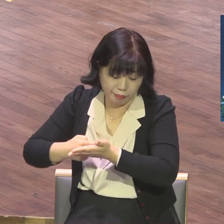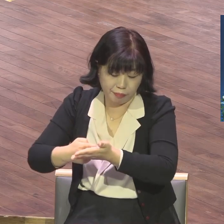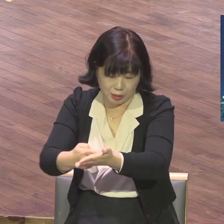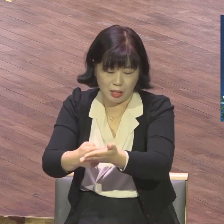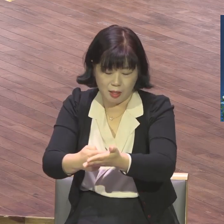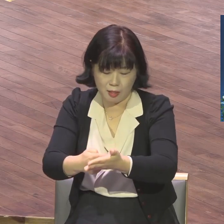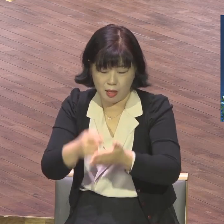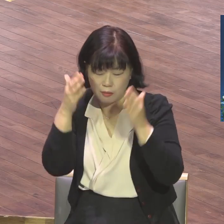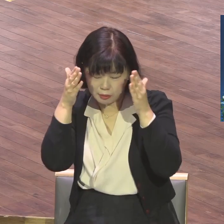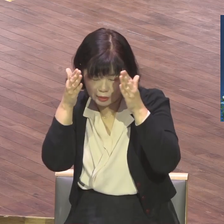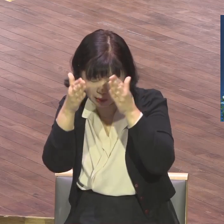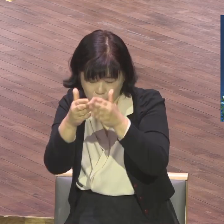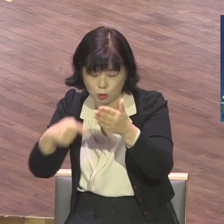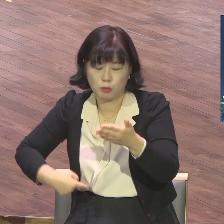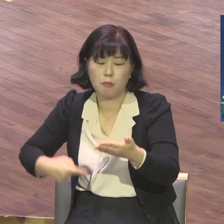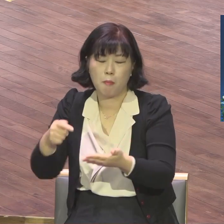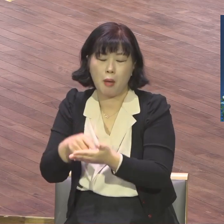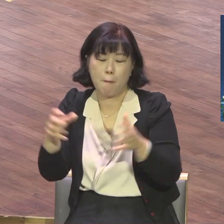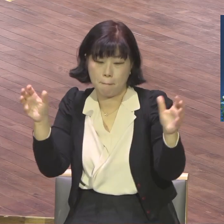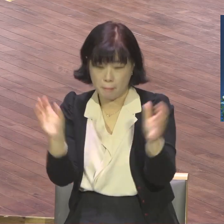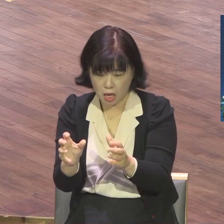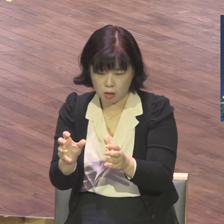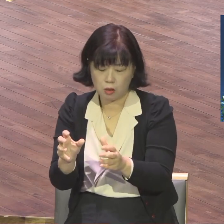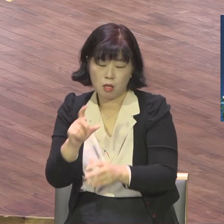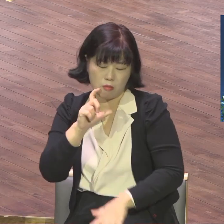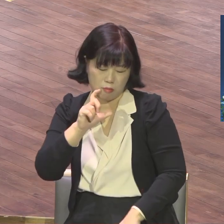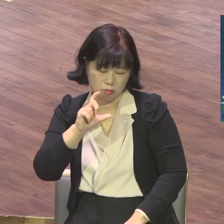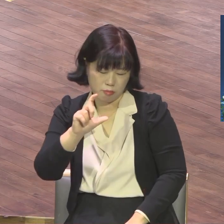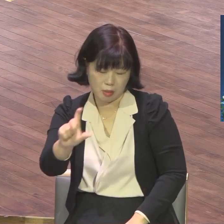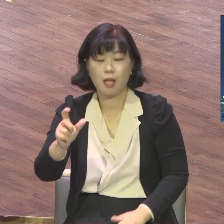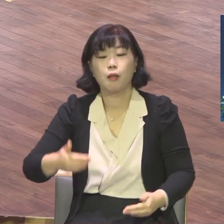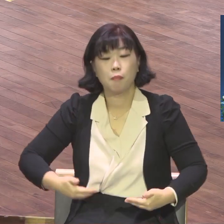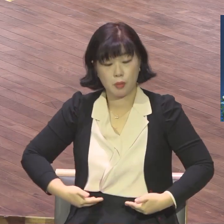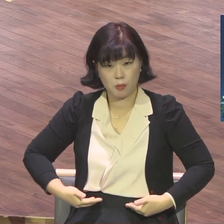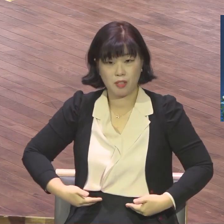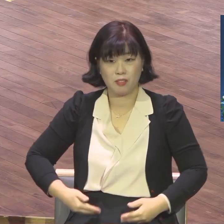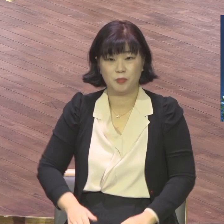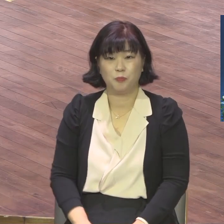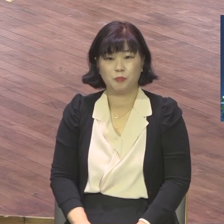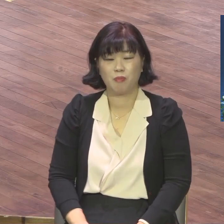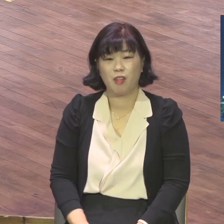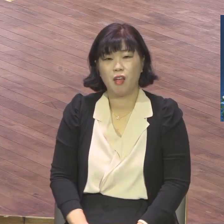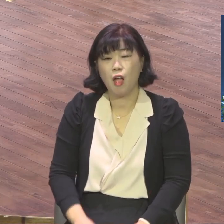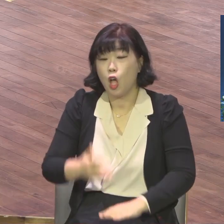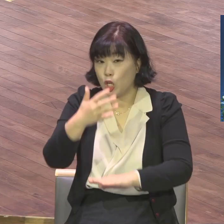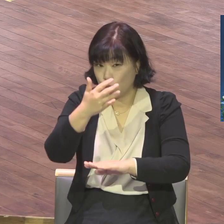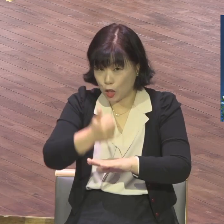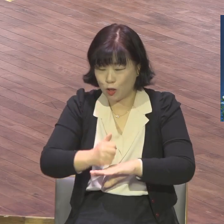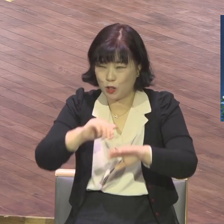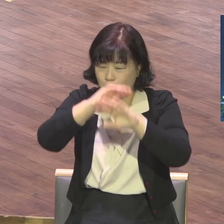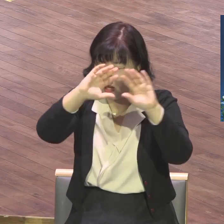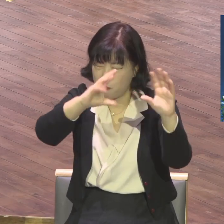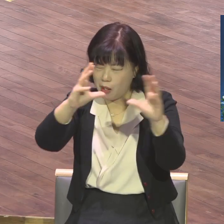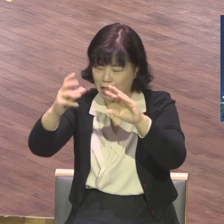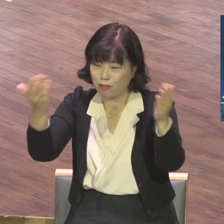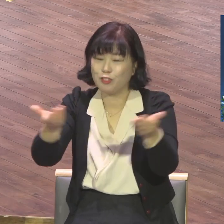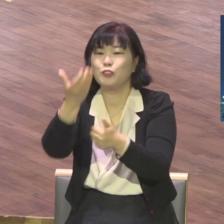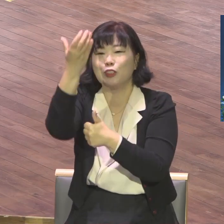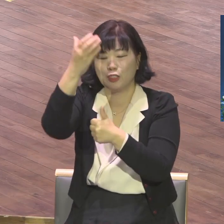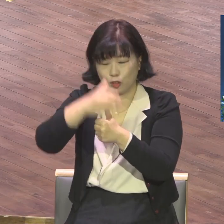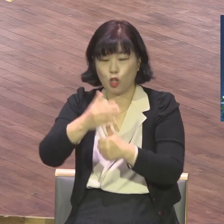바랍니다. 그래서 하나님께서 주시는 영광의 큰 밀려간 받고 만국을 기업으로 얻게 되는 237 선교